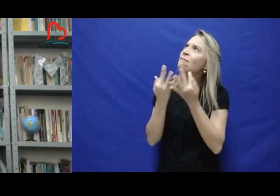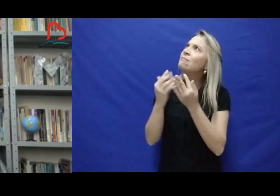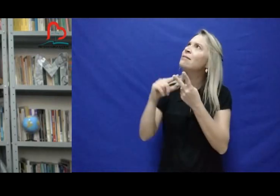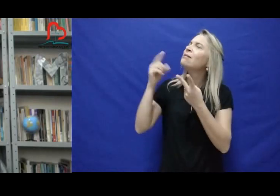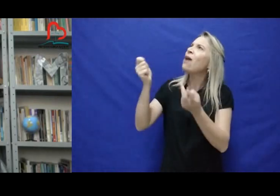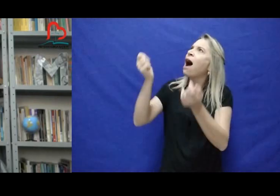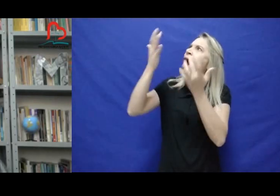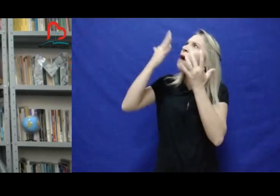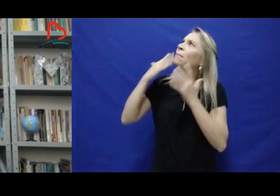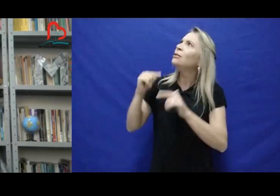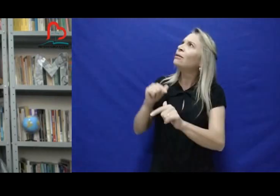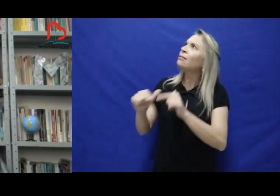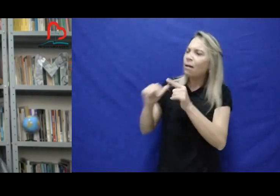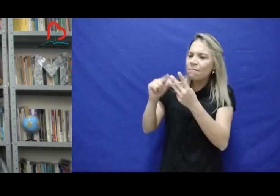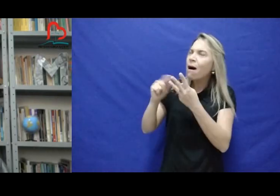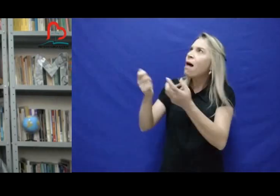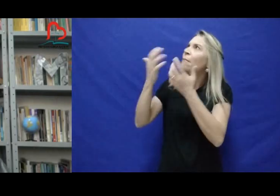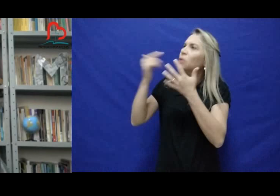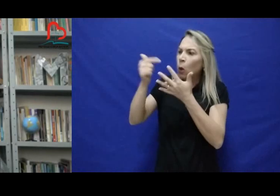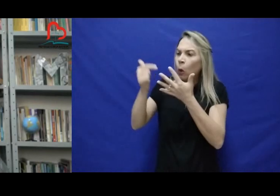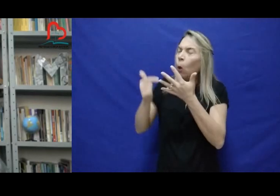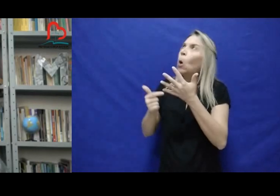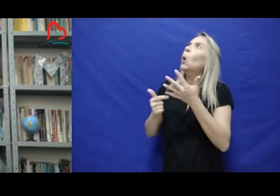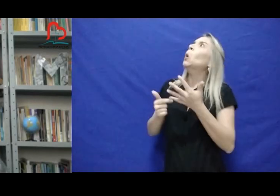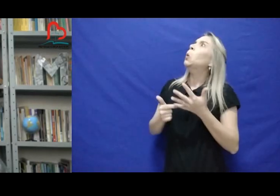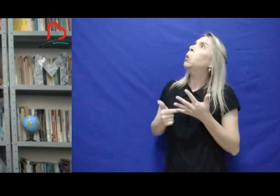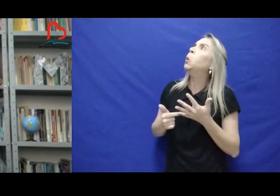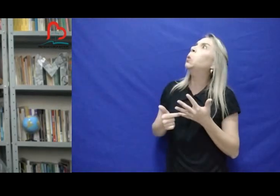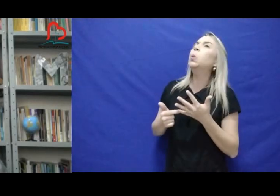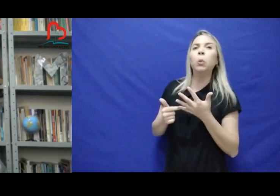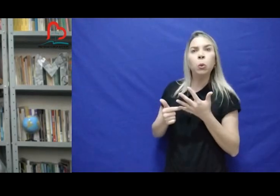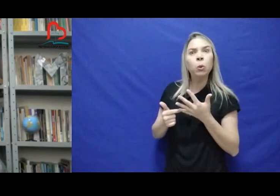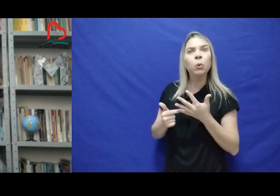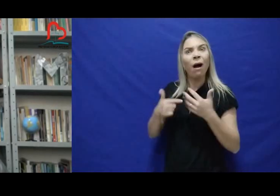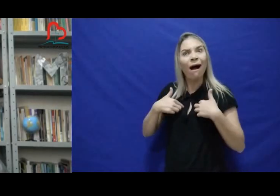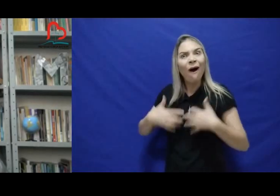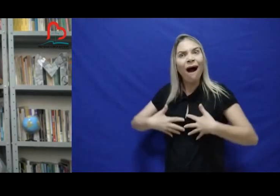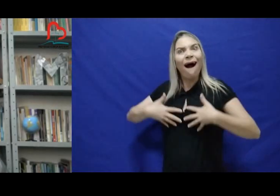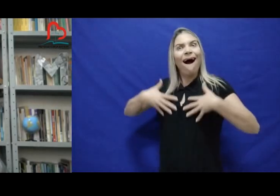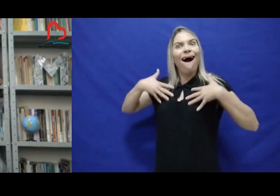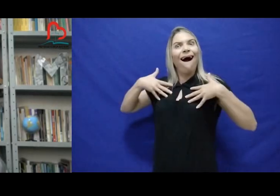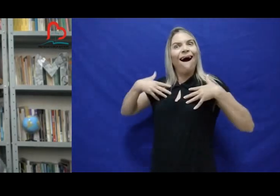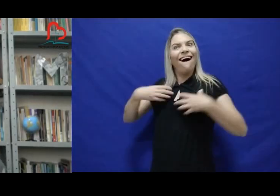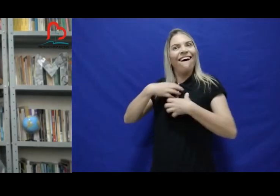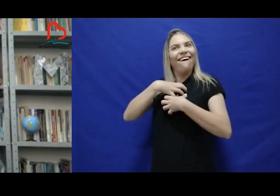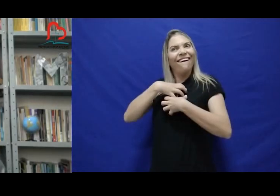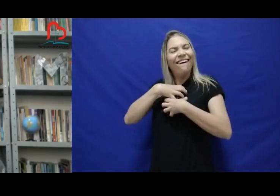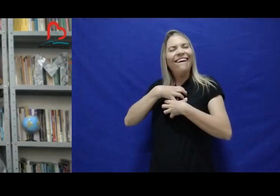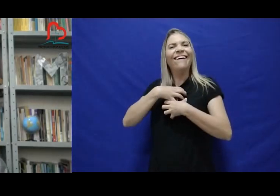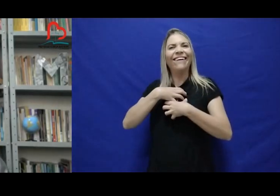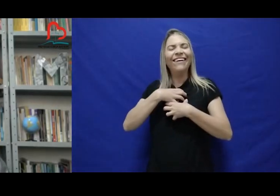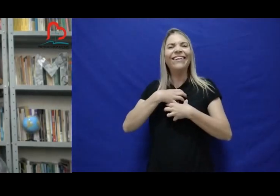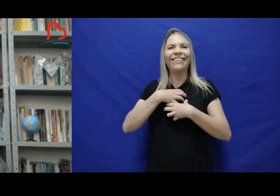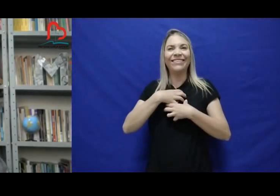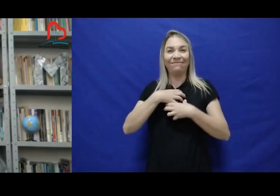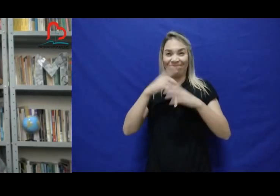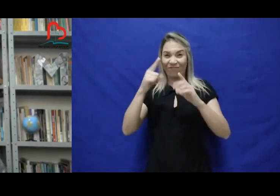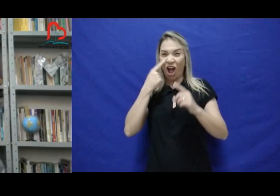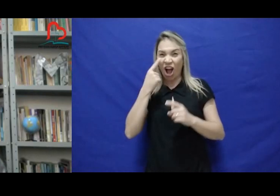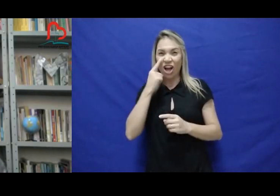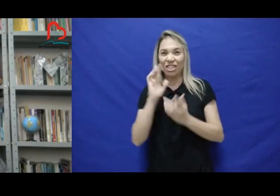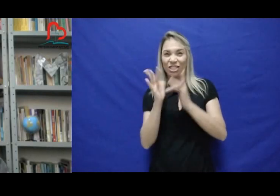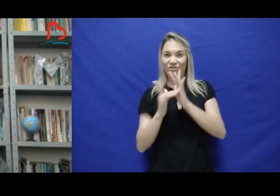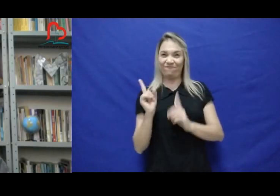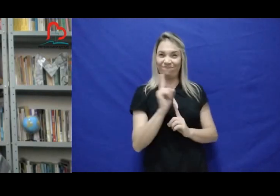satisfeito em Deus? O texto bíblico diz que o nosso sustento vem de Deus. Veja, por favor,